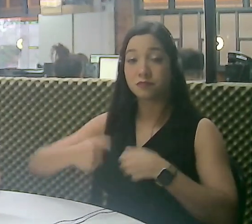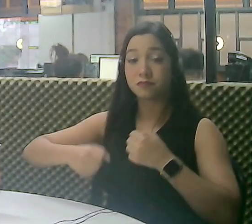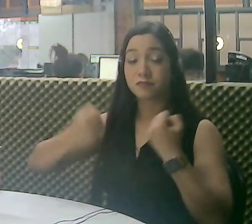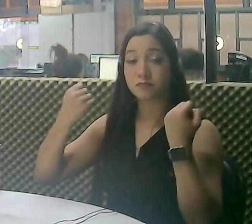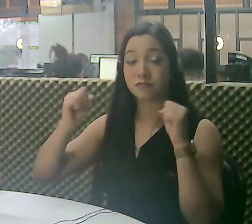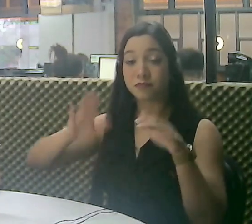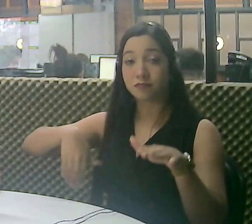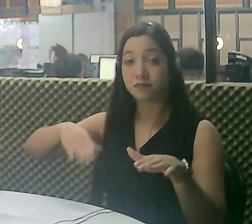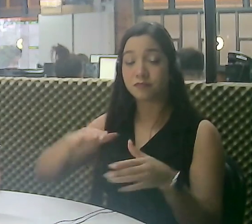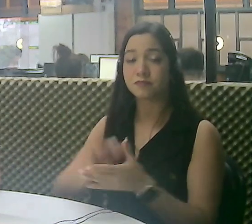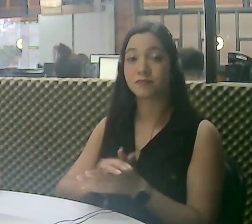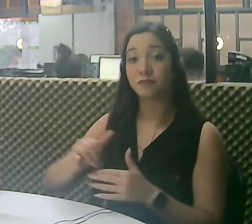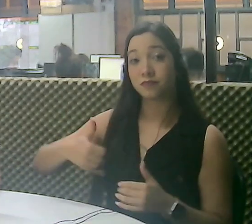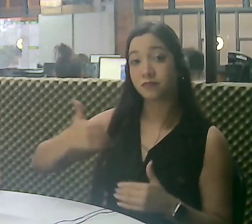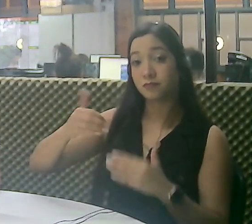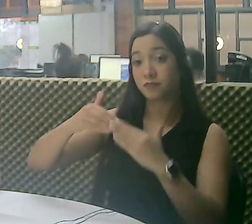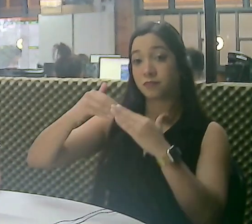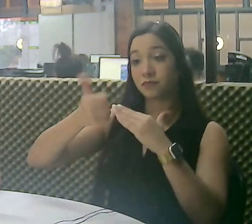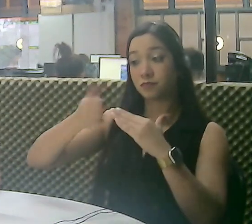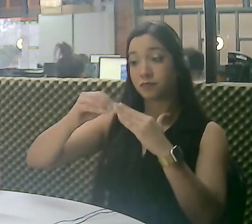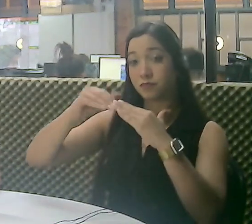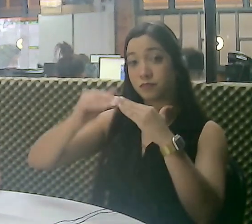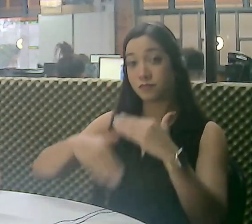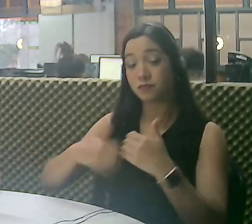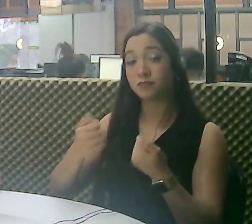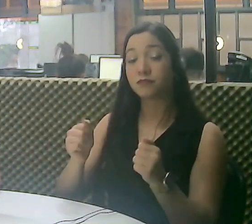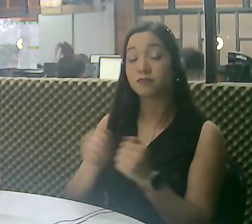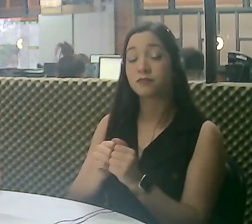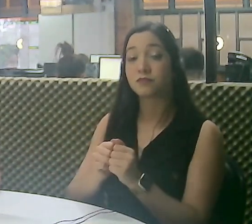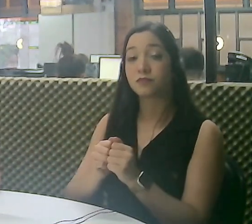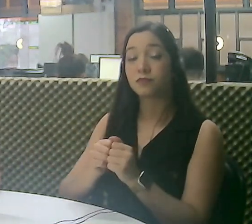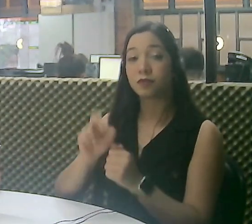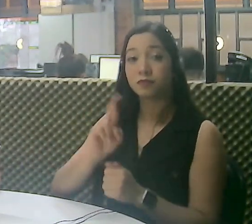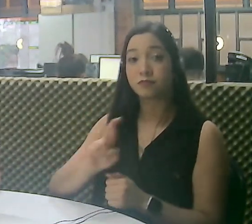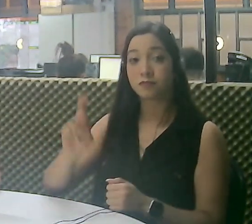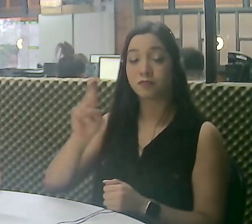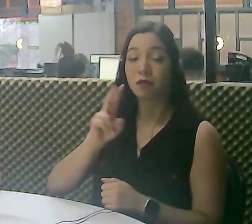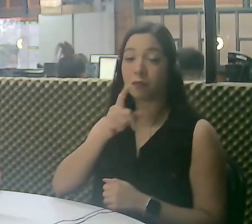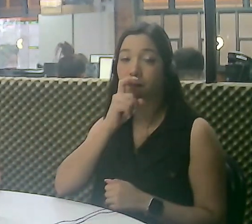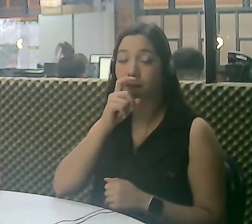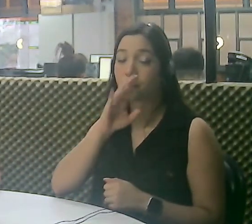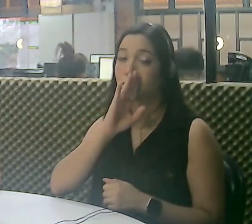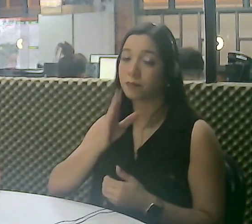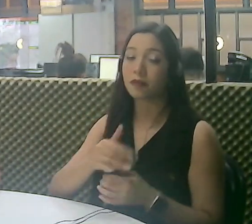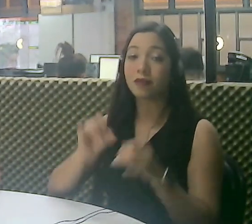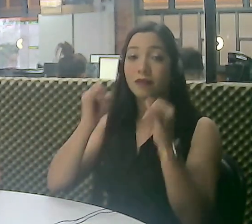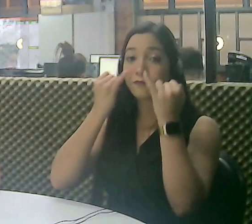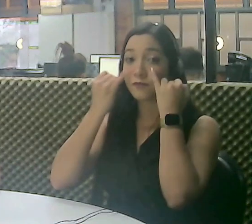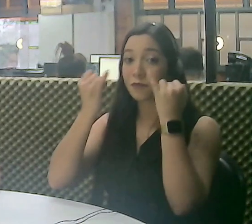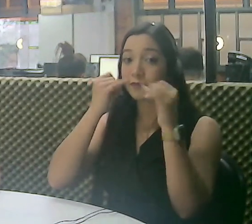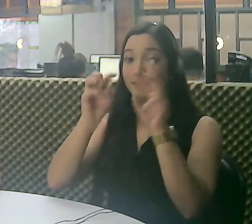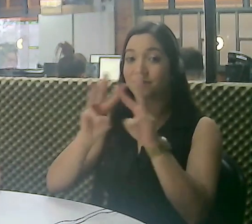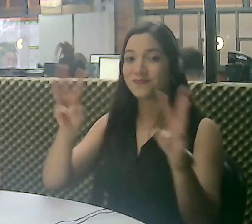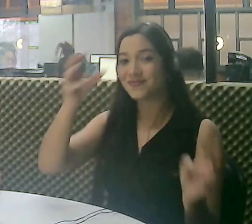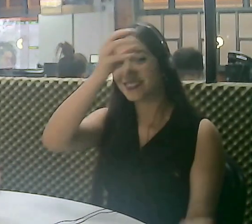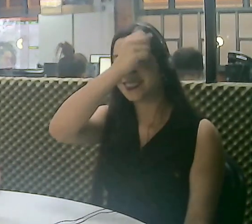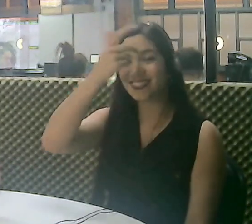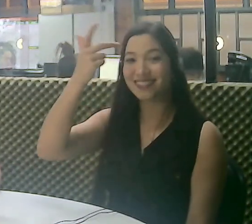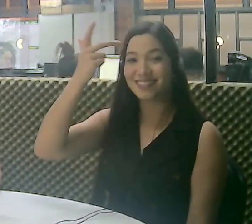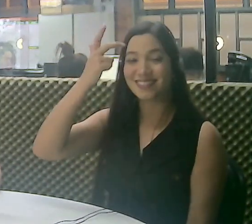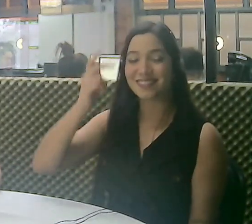atividade. Menores de idade devem estar acompanhados por um responsável. Mais informações estão no portal da